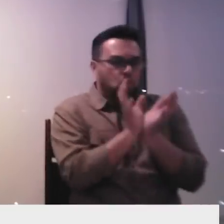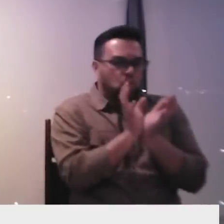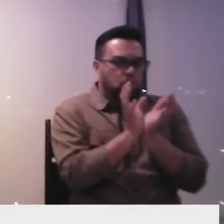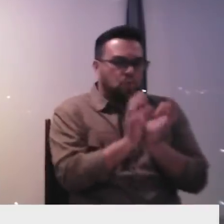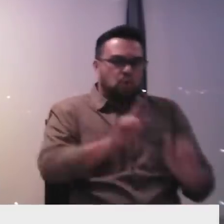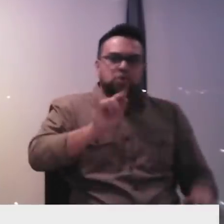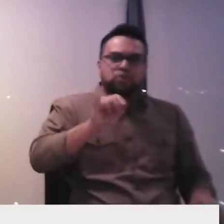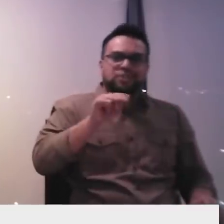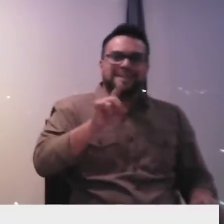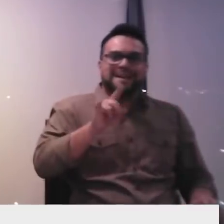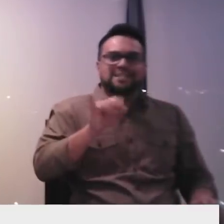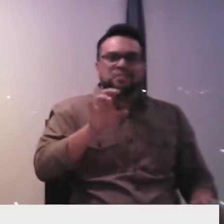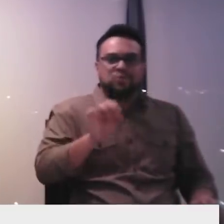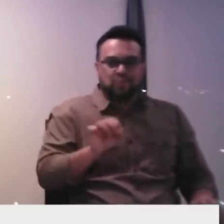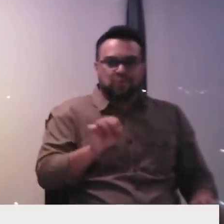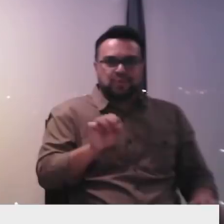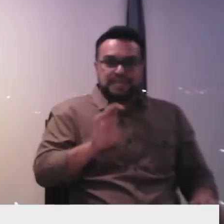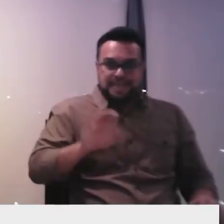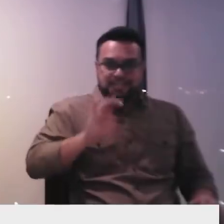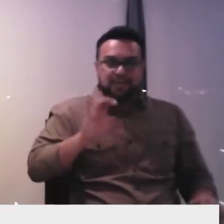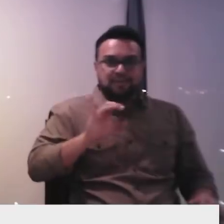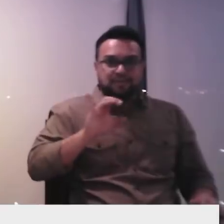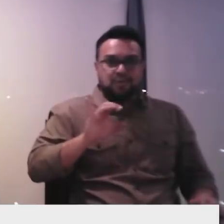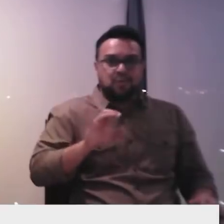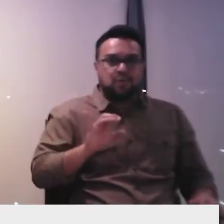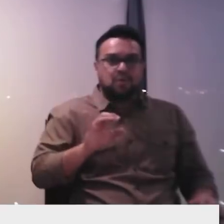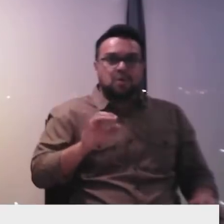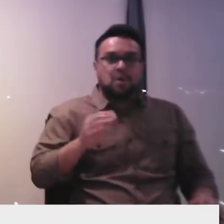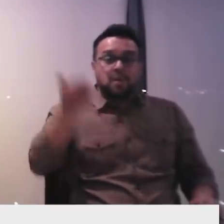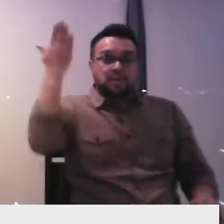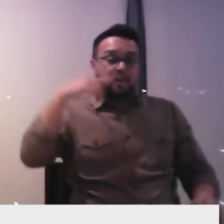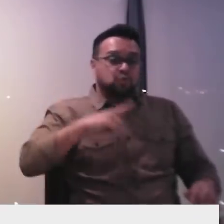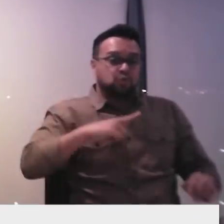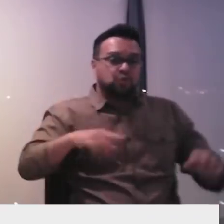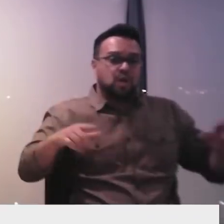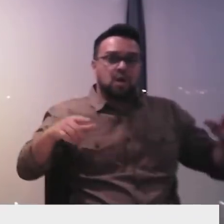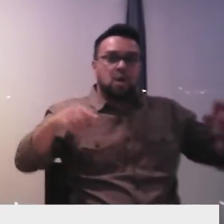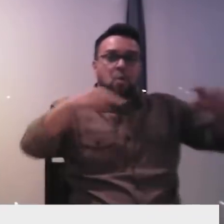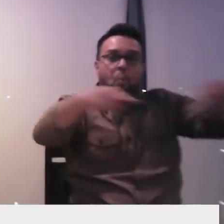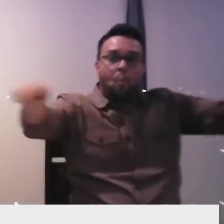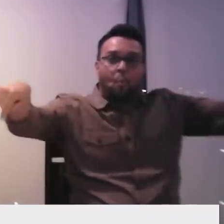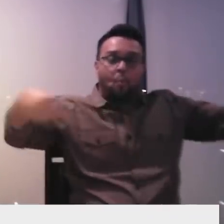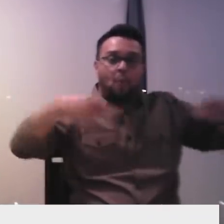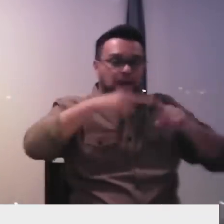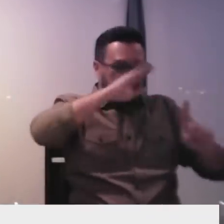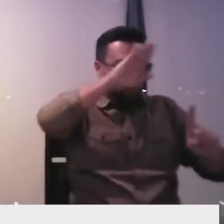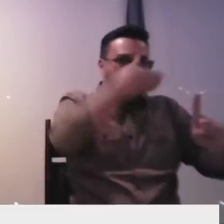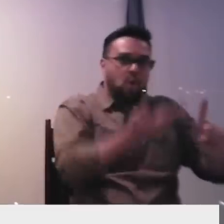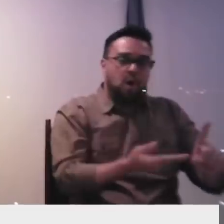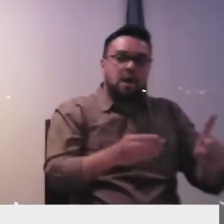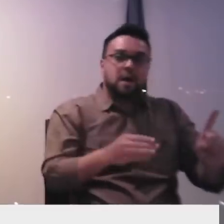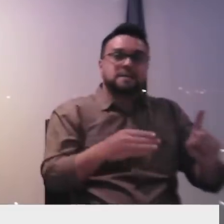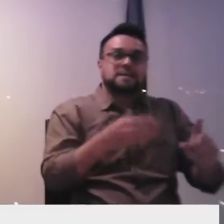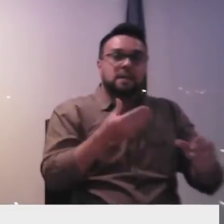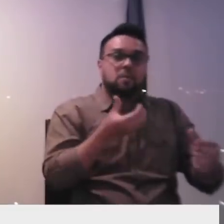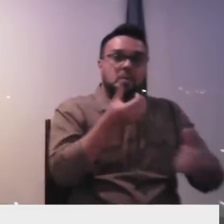ginásio e científico. No meu tempo lá, o ginásio, o científico, tinha quadro de honra. Não sei se você pegou isso. Cada bimestre tinha as